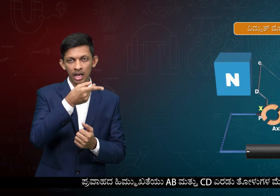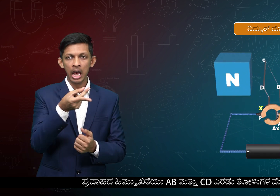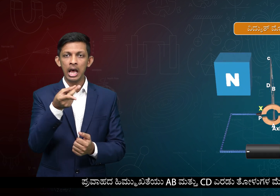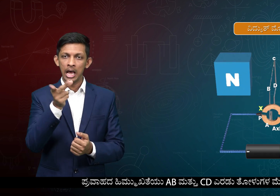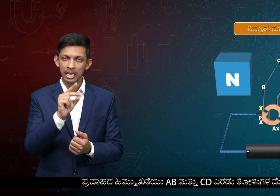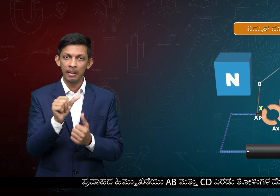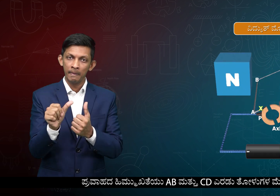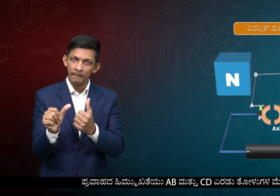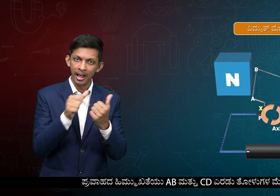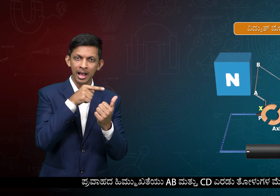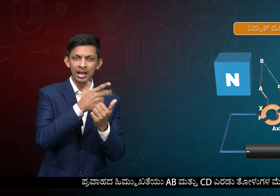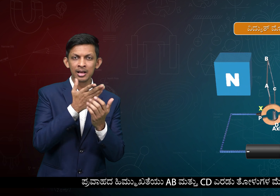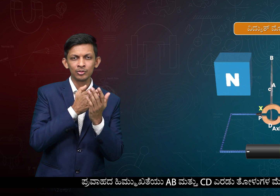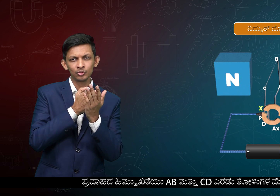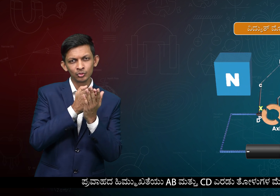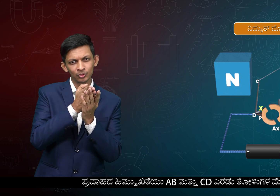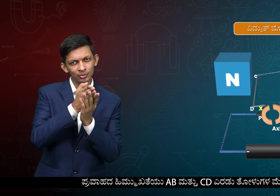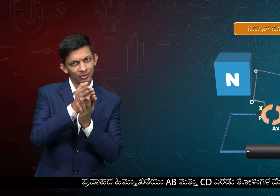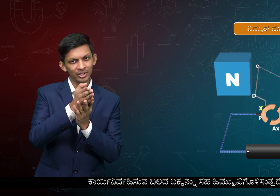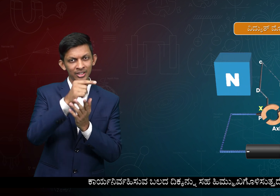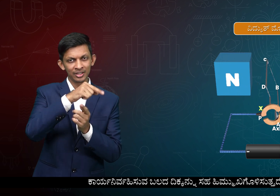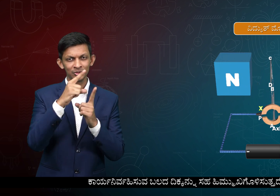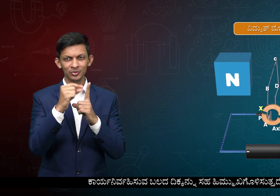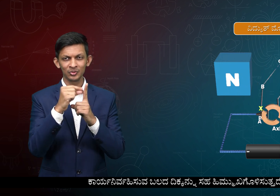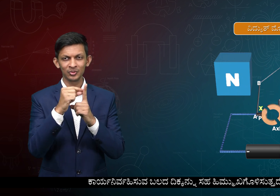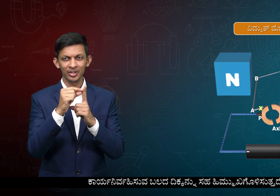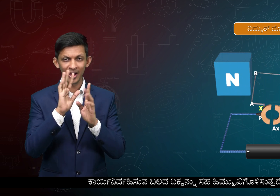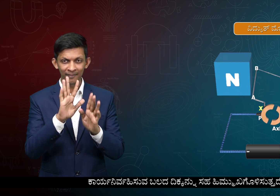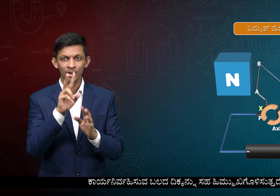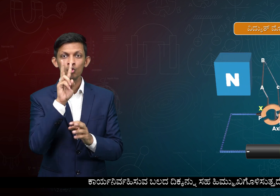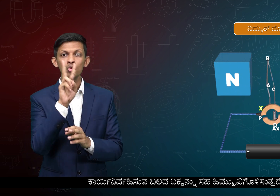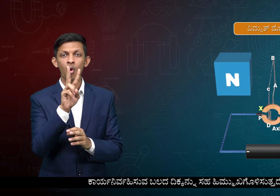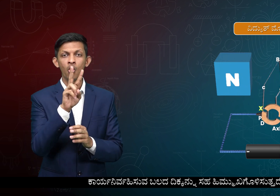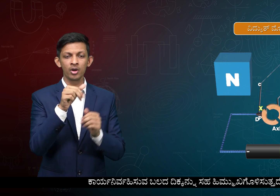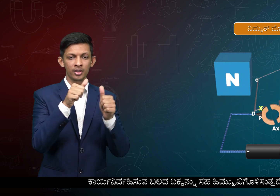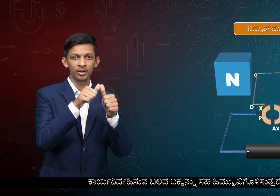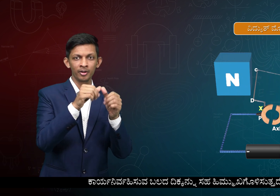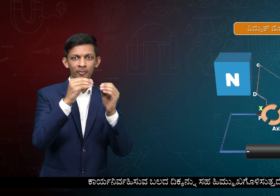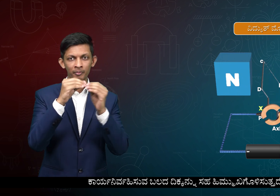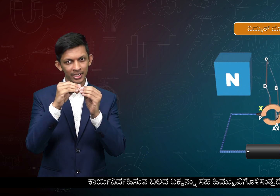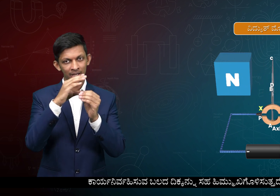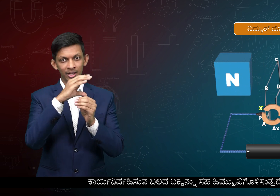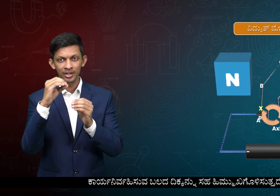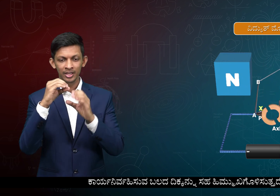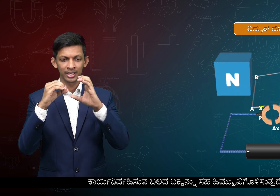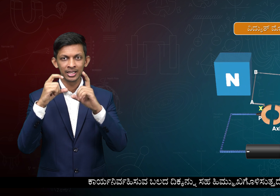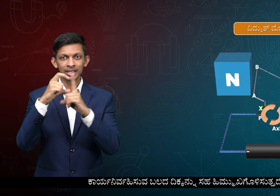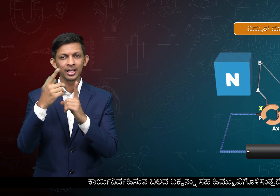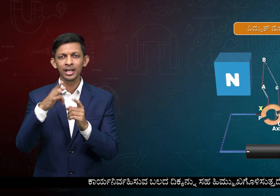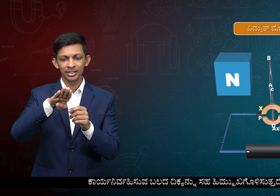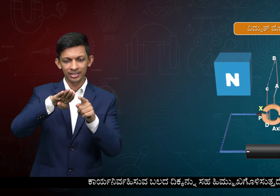ಹಿಮ್ಮುಖತೆಯು AB ಮತ್ತು CD ಎರಡು ತೋಳುಗಳ ಮೇಲೆ ಕಾರ್ಯನಿರ್ವಹಿಸುವ ಬಲದ ದಿಕ್ಕನ್ನು ಸಹ